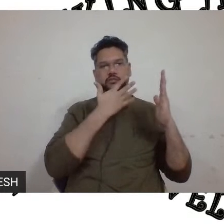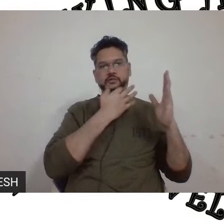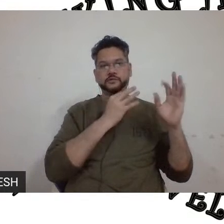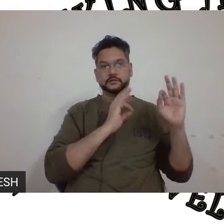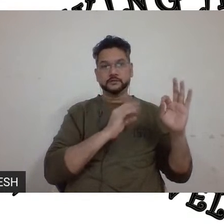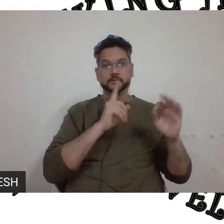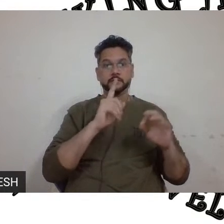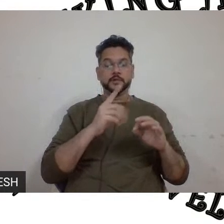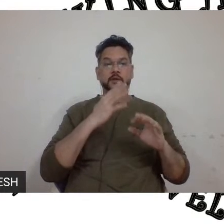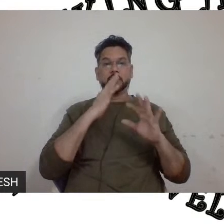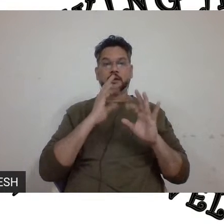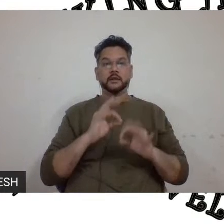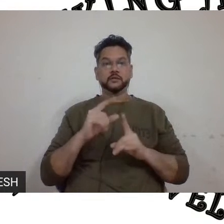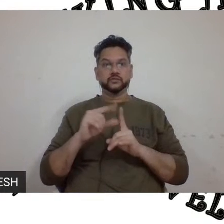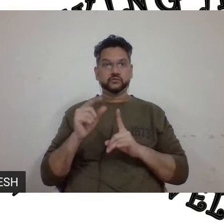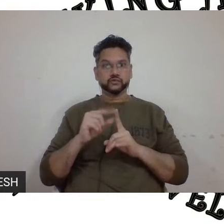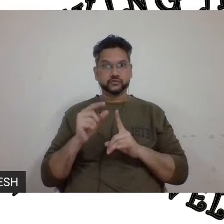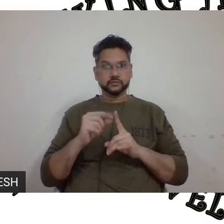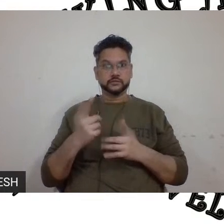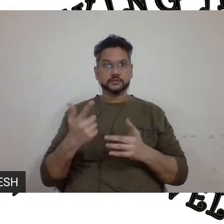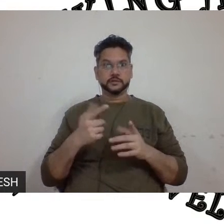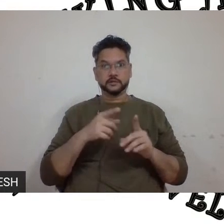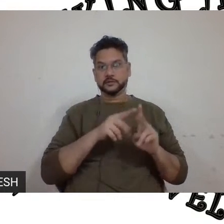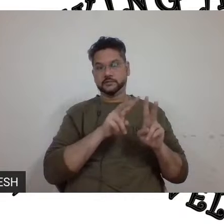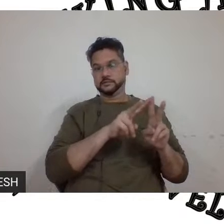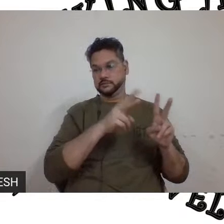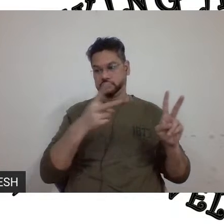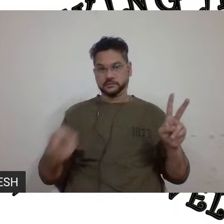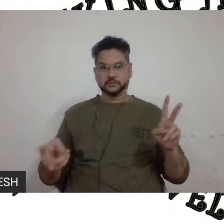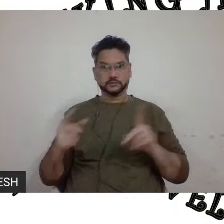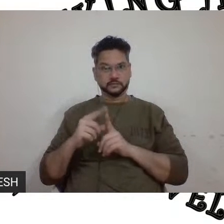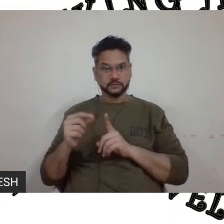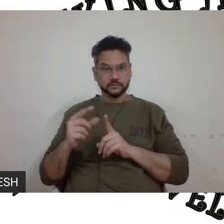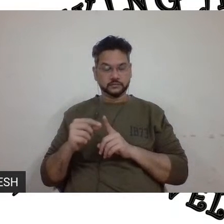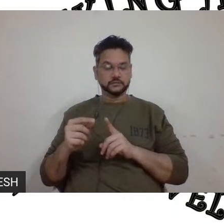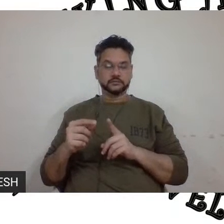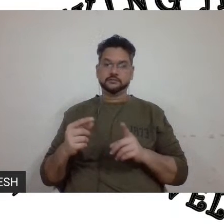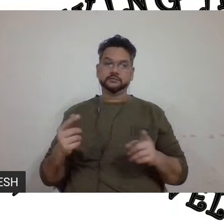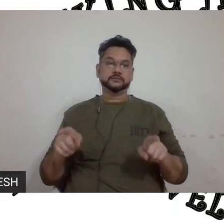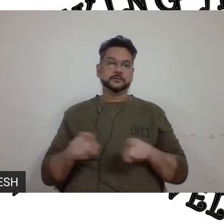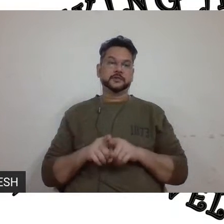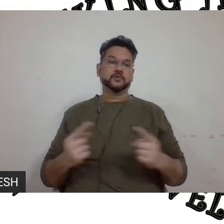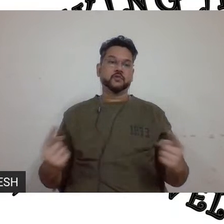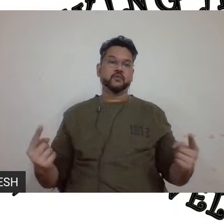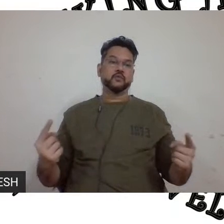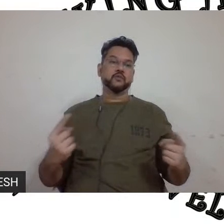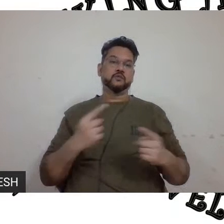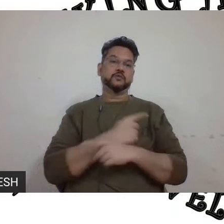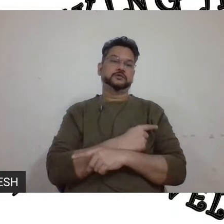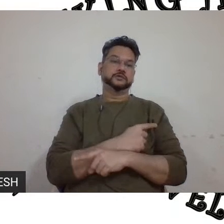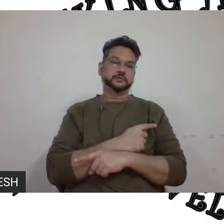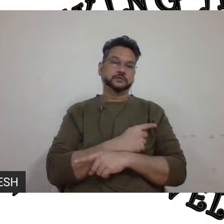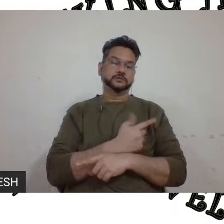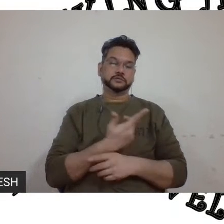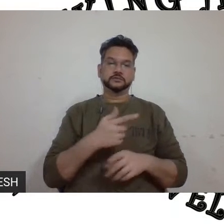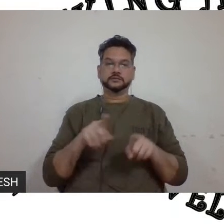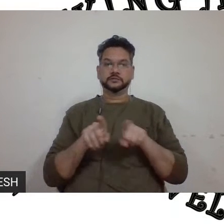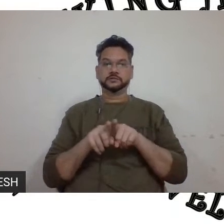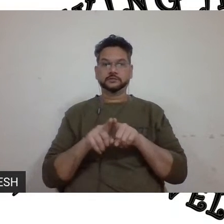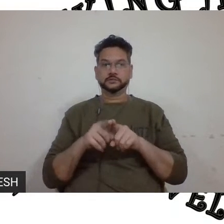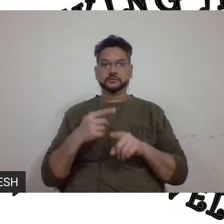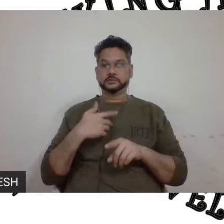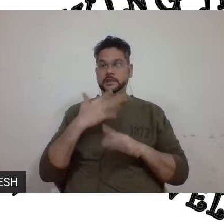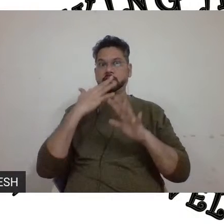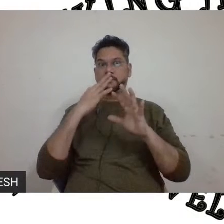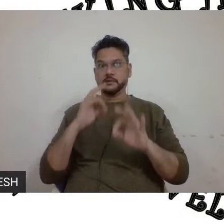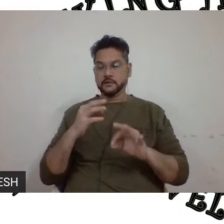एकदम उसके विपरीत या उल्टी है। मतलब बिल्कुल आप समझ लीजिए कि आप रियलिटी को फेस करते हैं